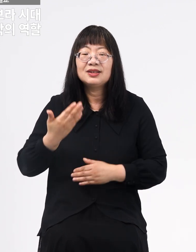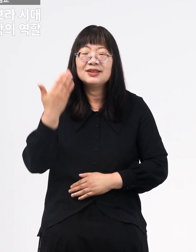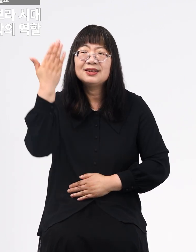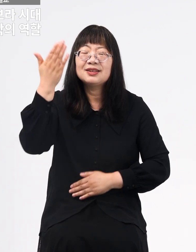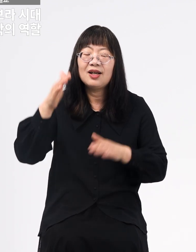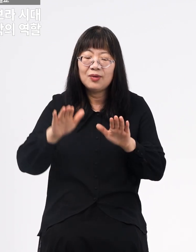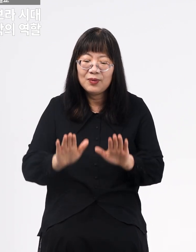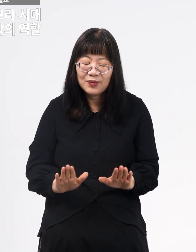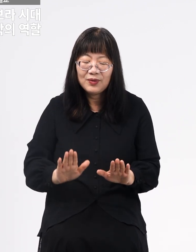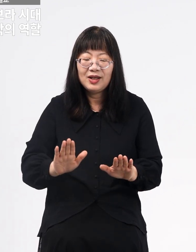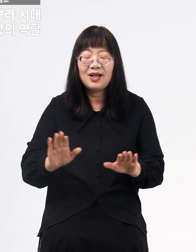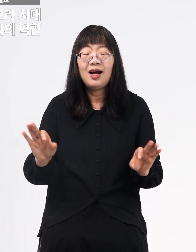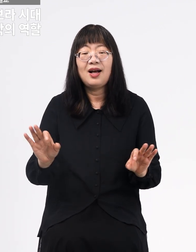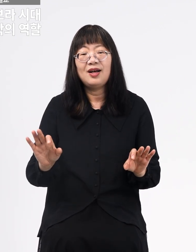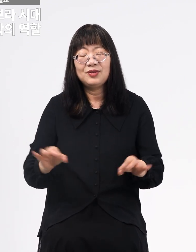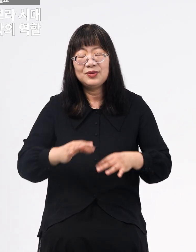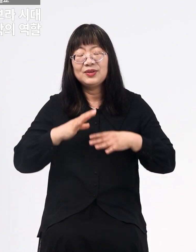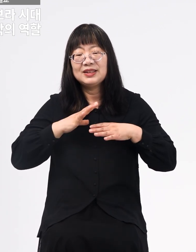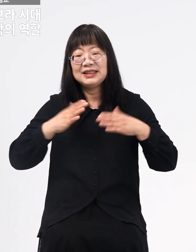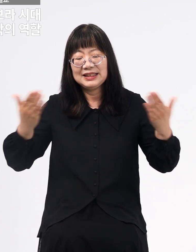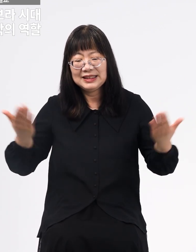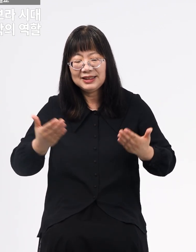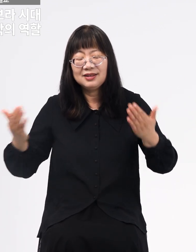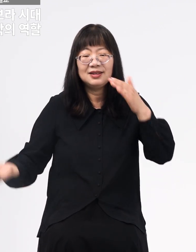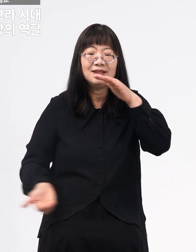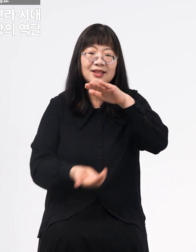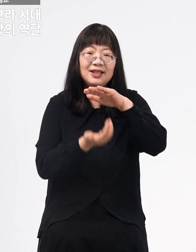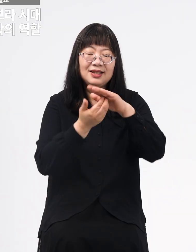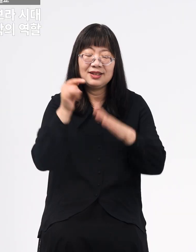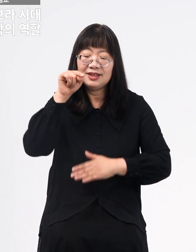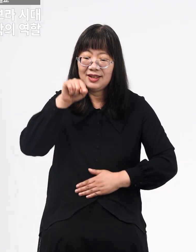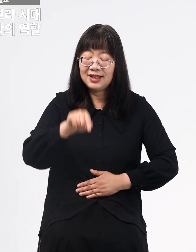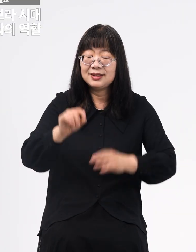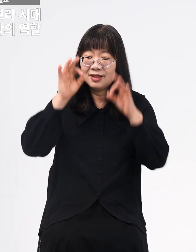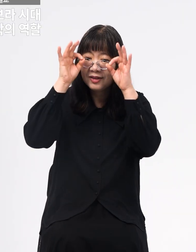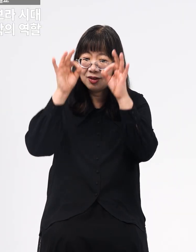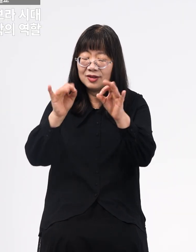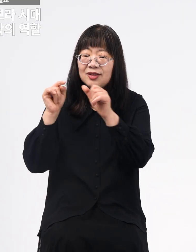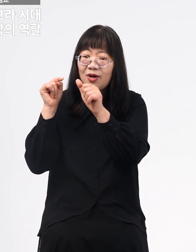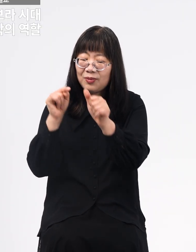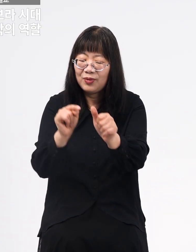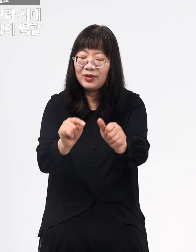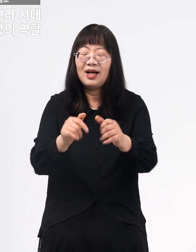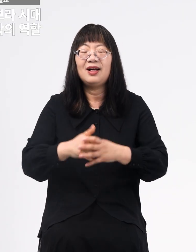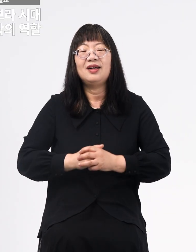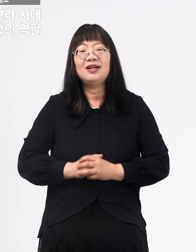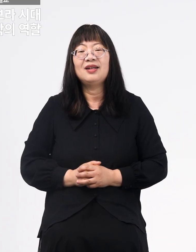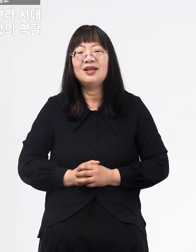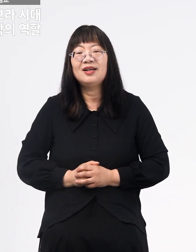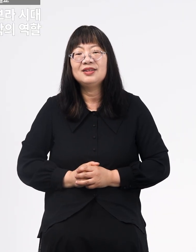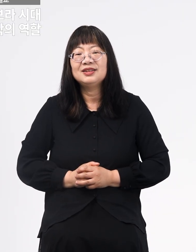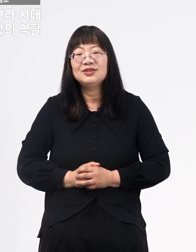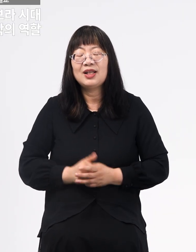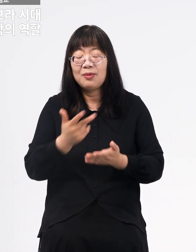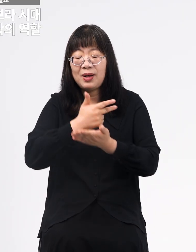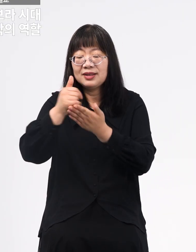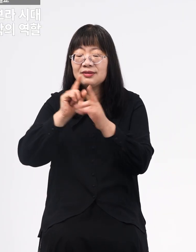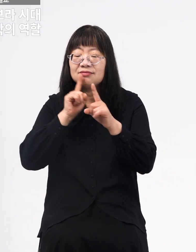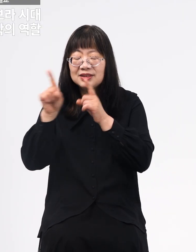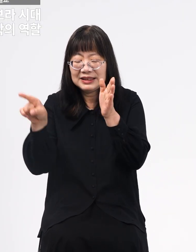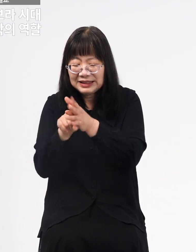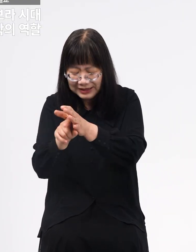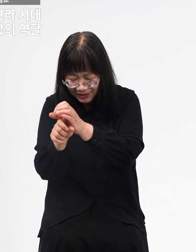오늘 그가 놀라운 일을 이루시는 것보라. 주의